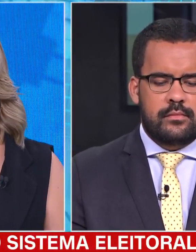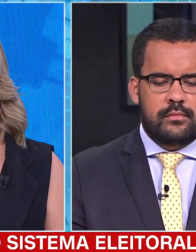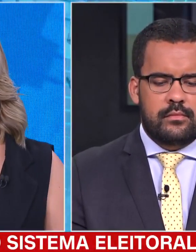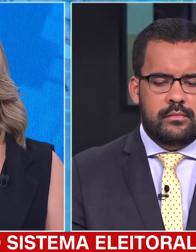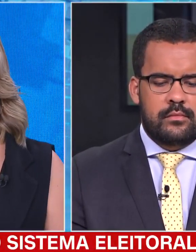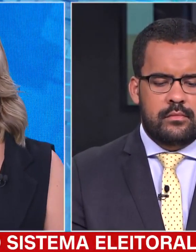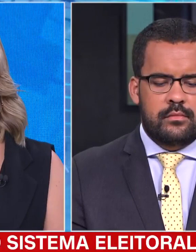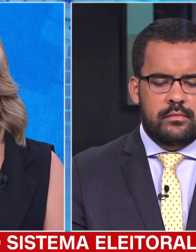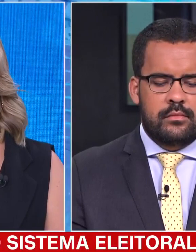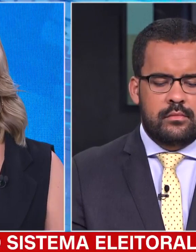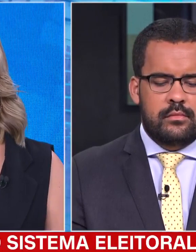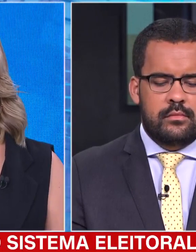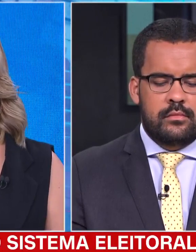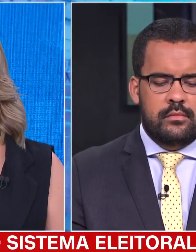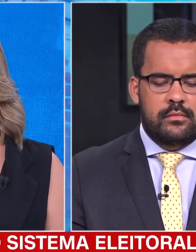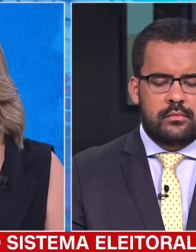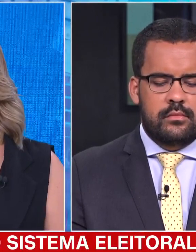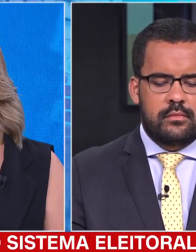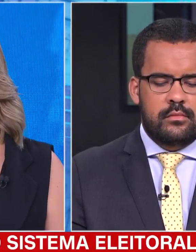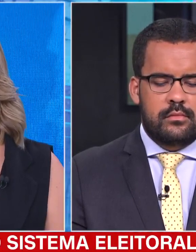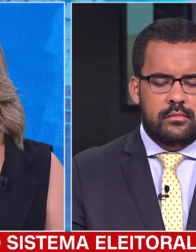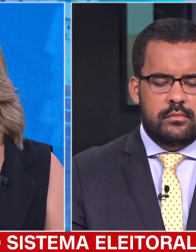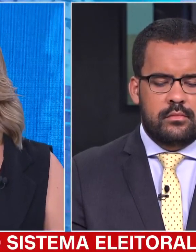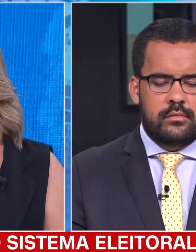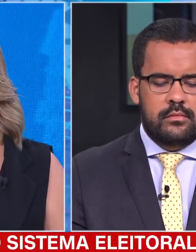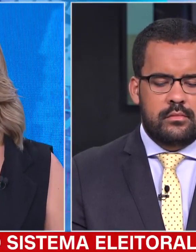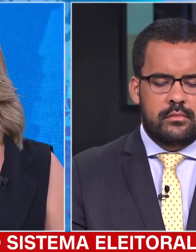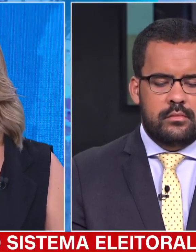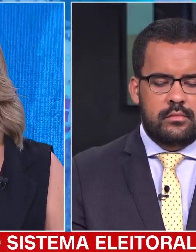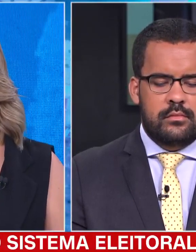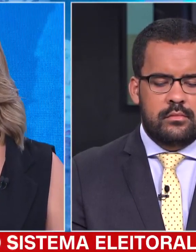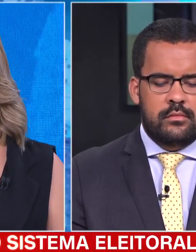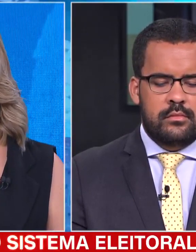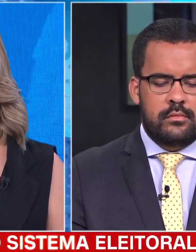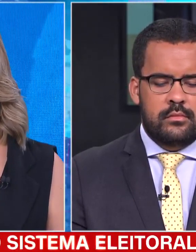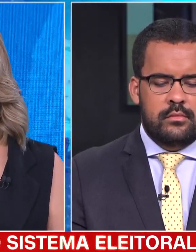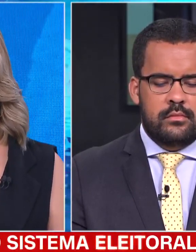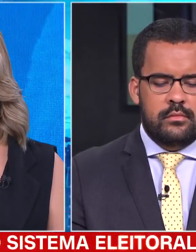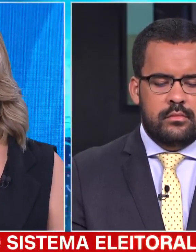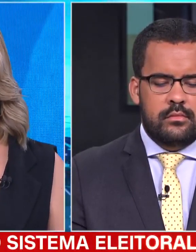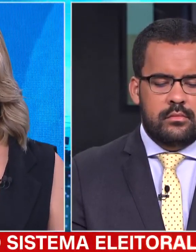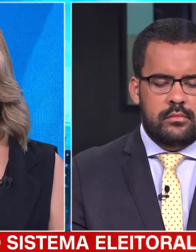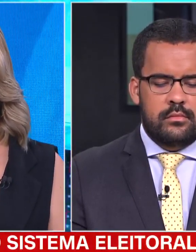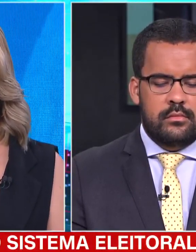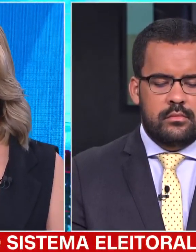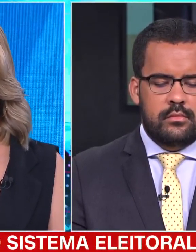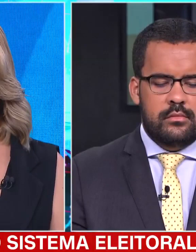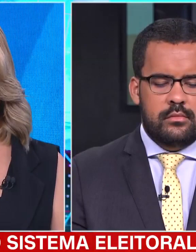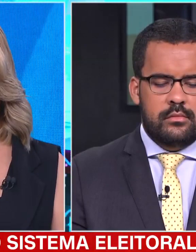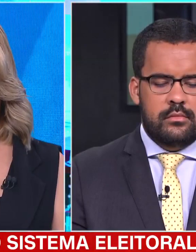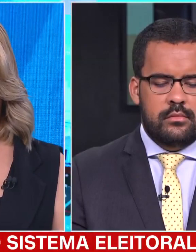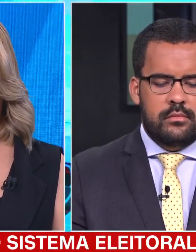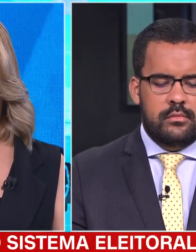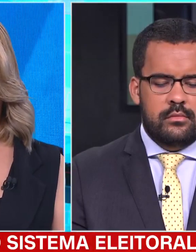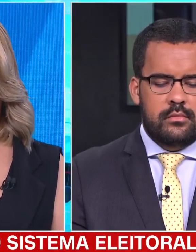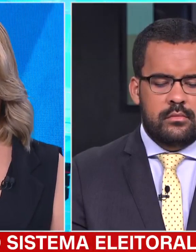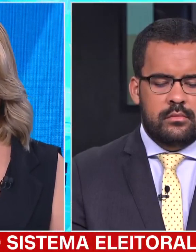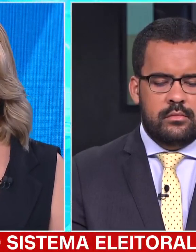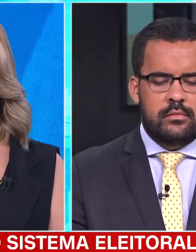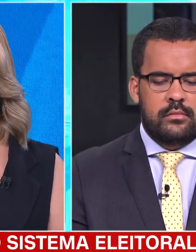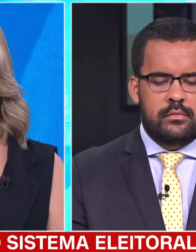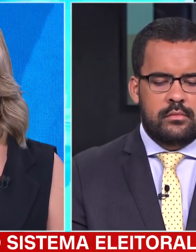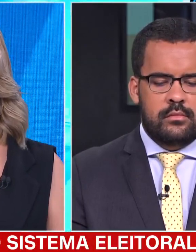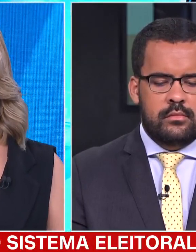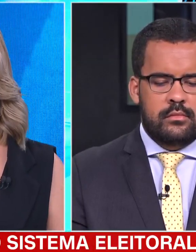parte do que eles estavam rebatendo né sobre o caso da invasão ao sistema do TSE E aí o Ministério Público aqui é muito